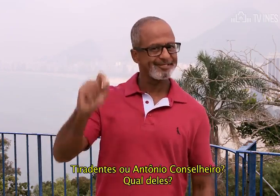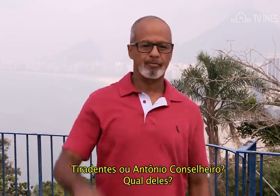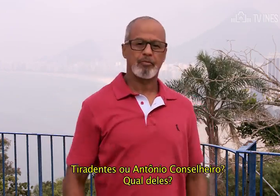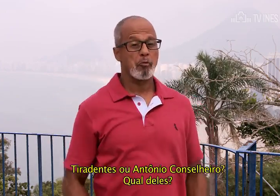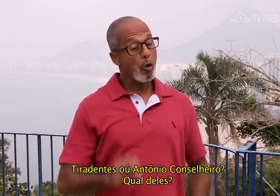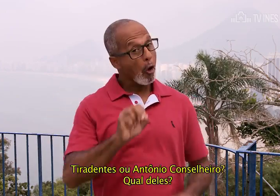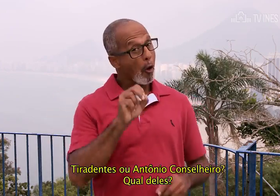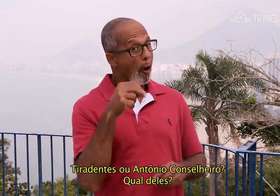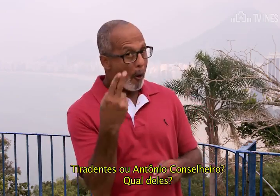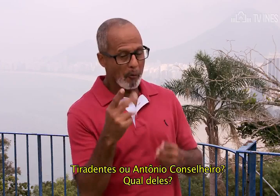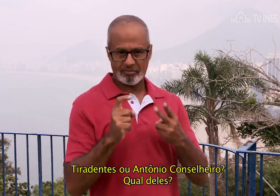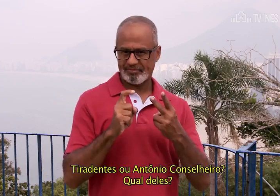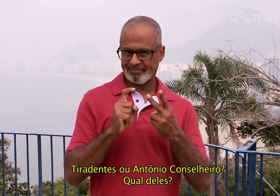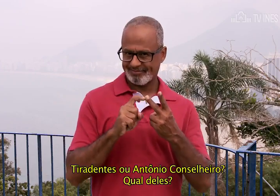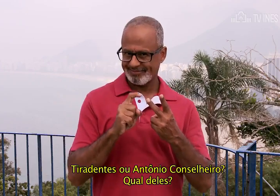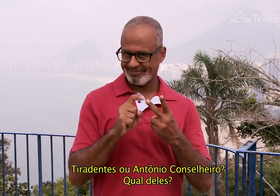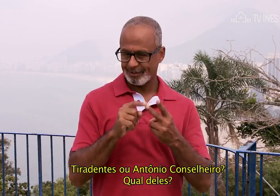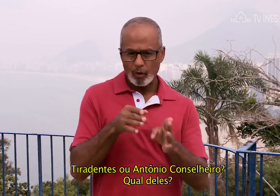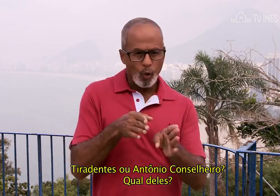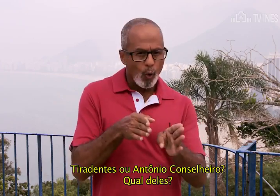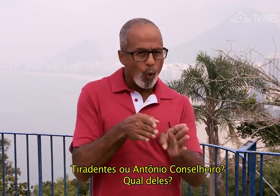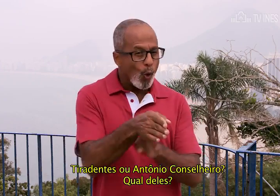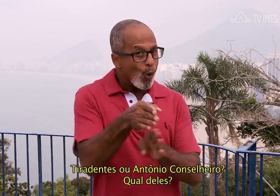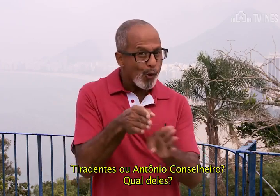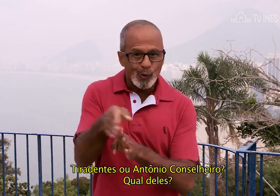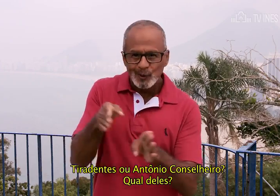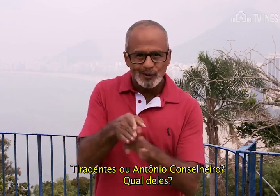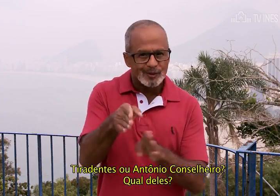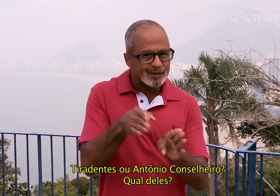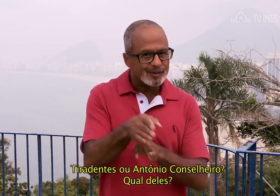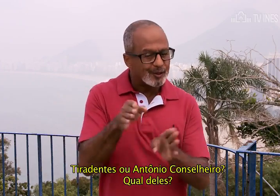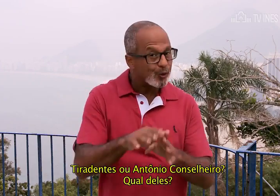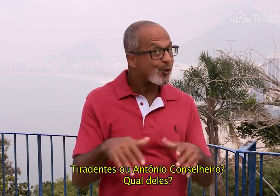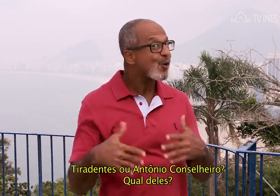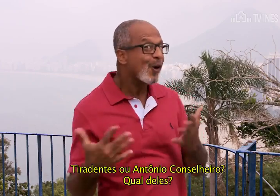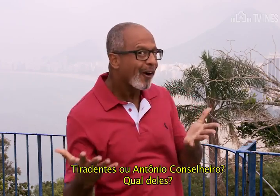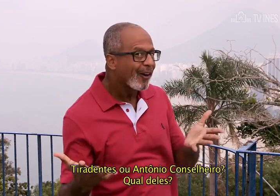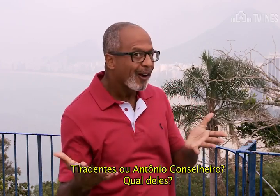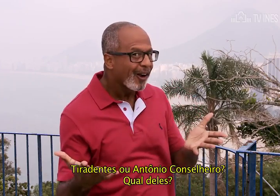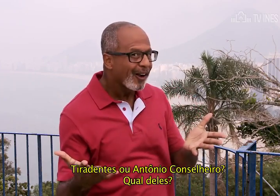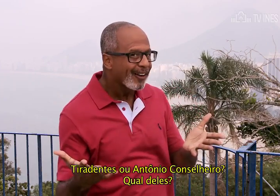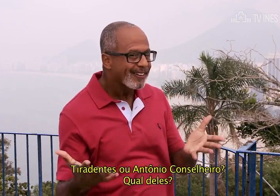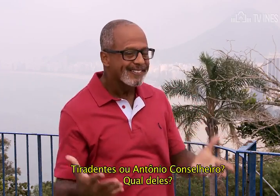Tiradentes ou Antônio Conselheiro? Qual deles?